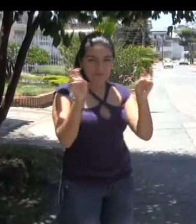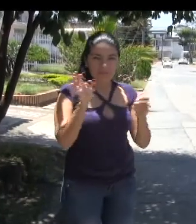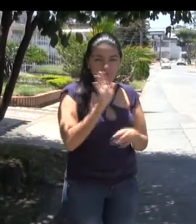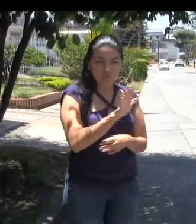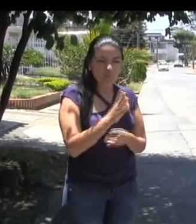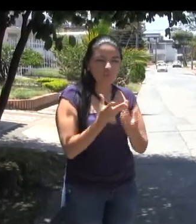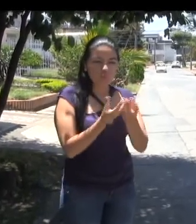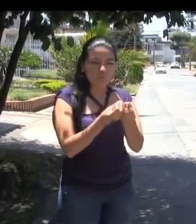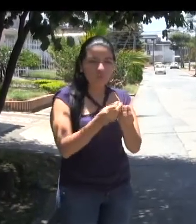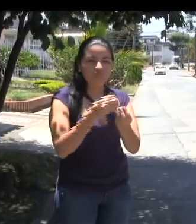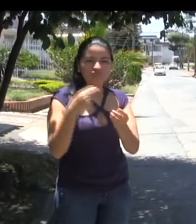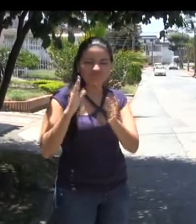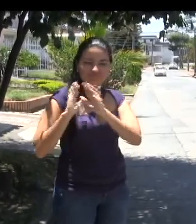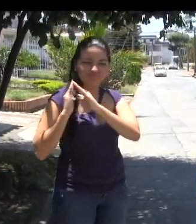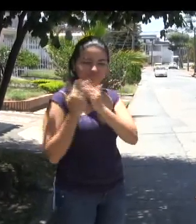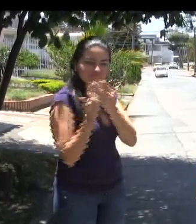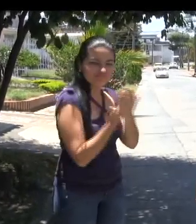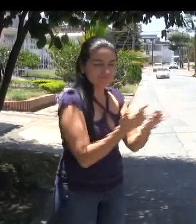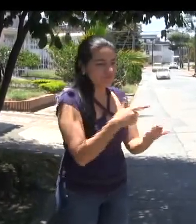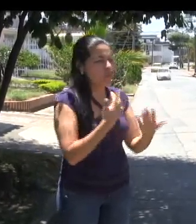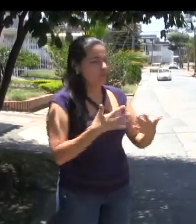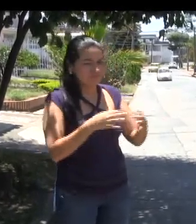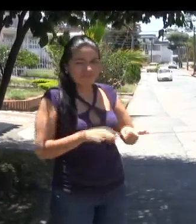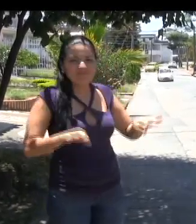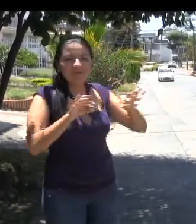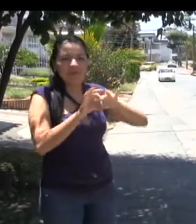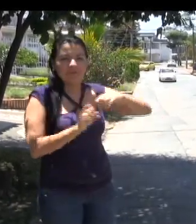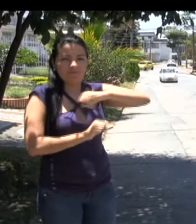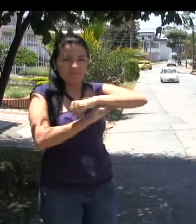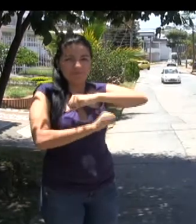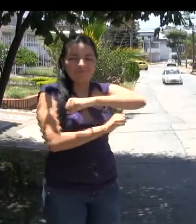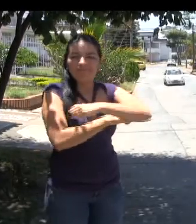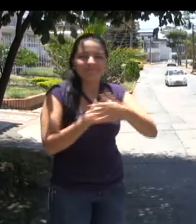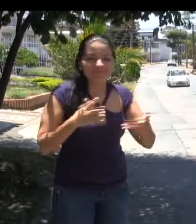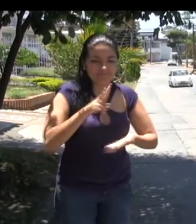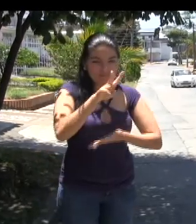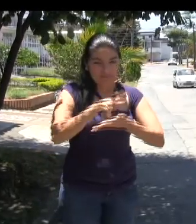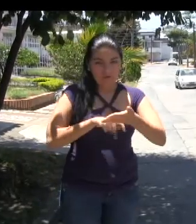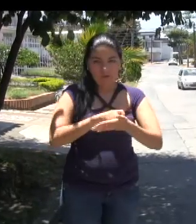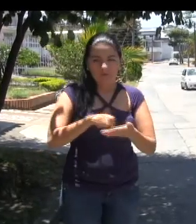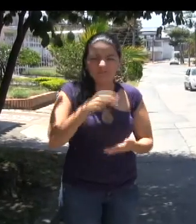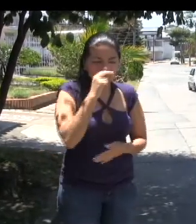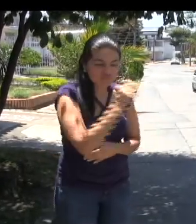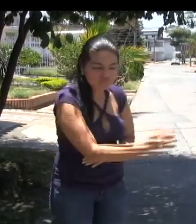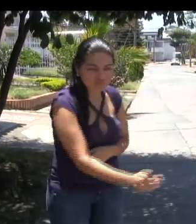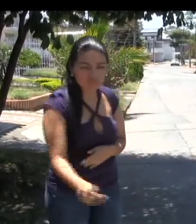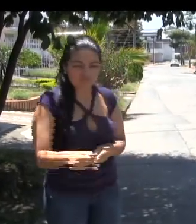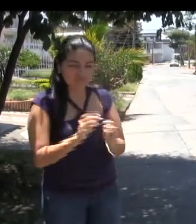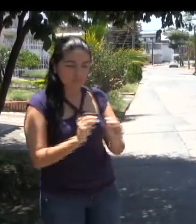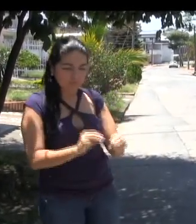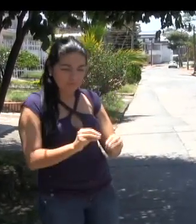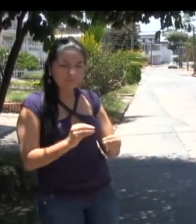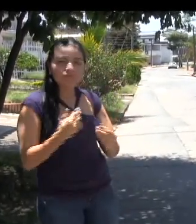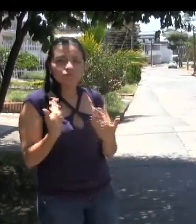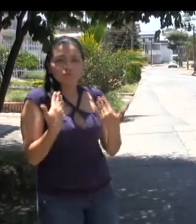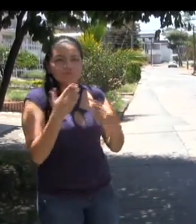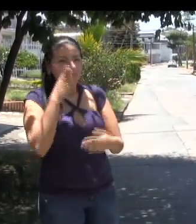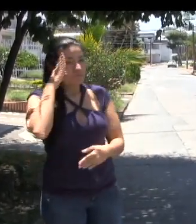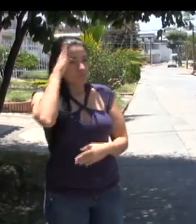Mira qué interesante la literatura Pombo para fomentar en los niños la lectura y la escritura. Lo importante es que en su formación